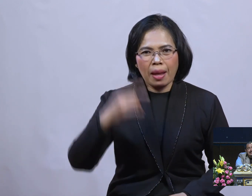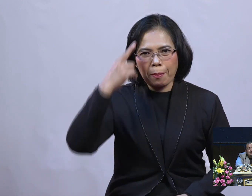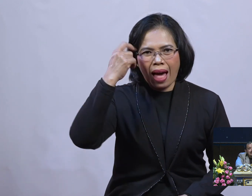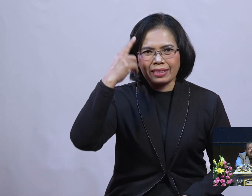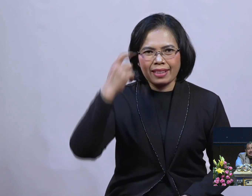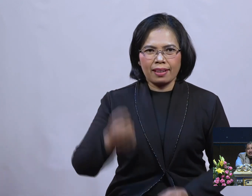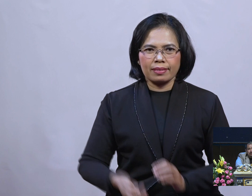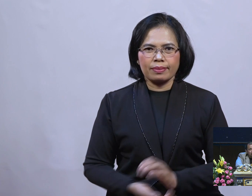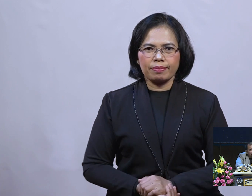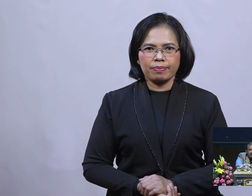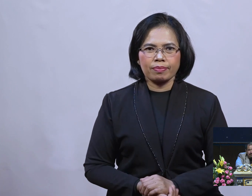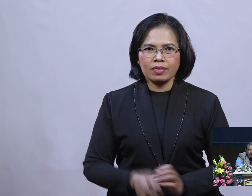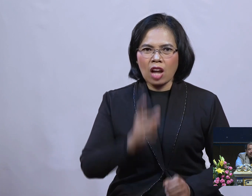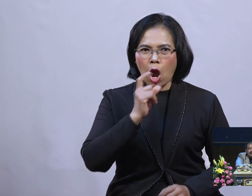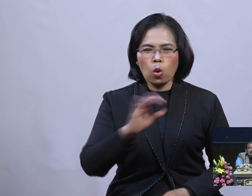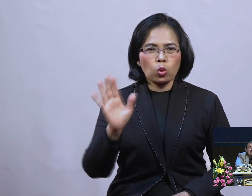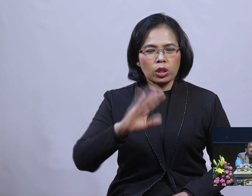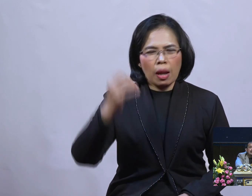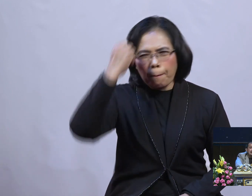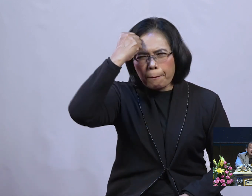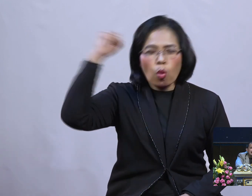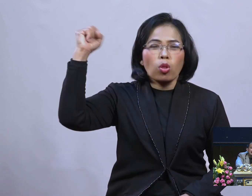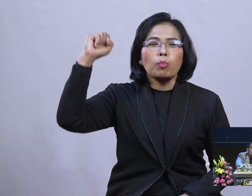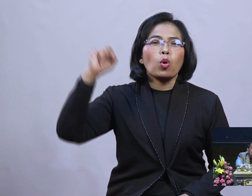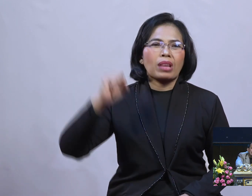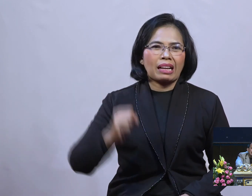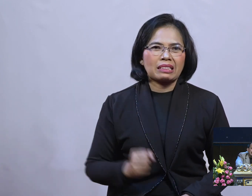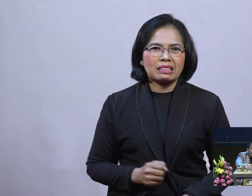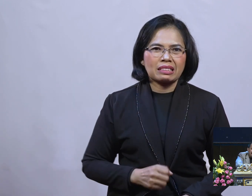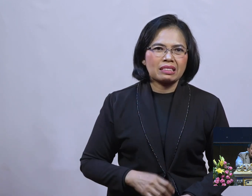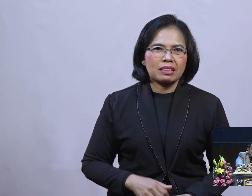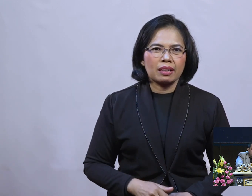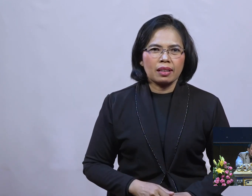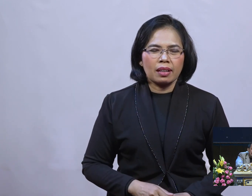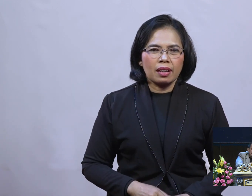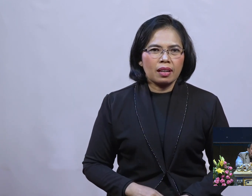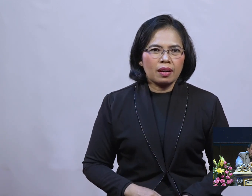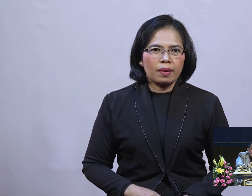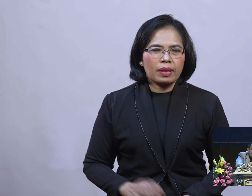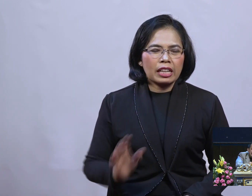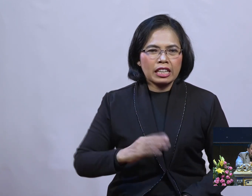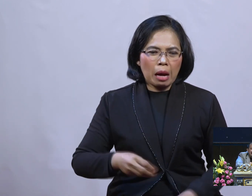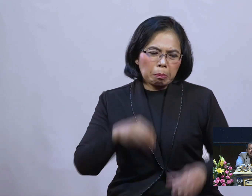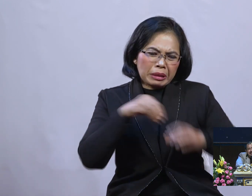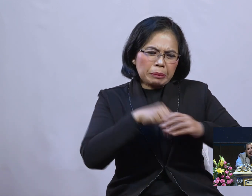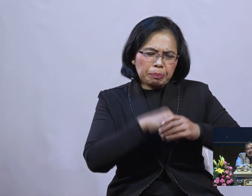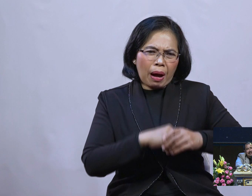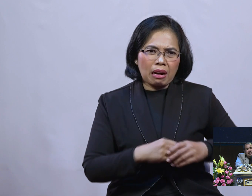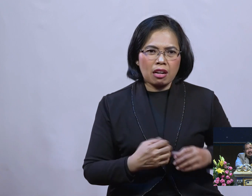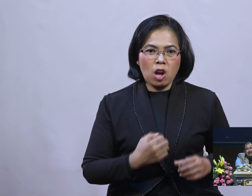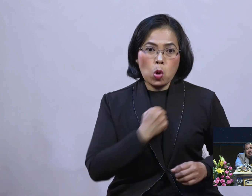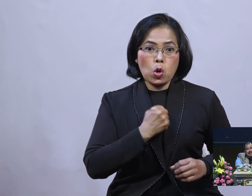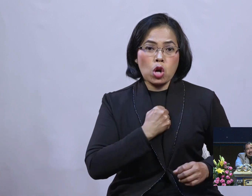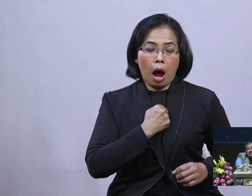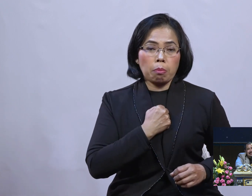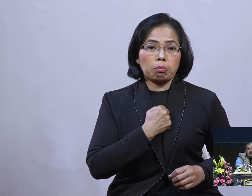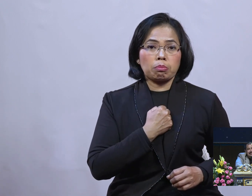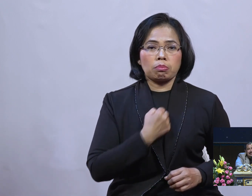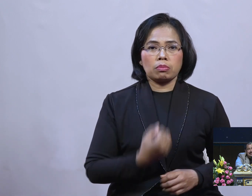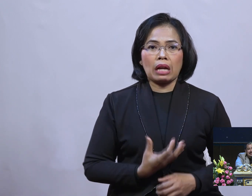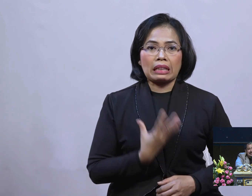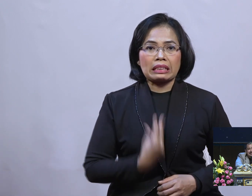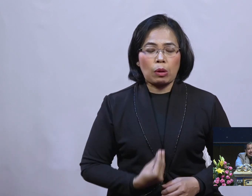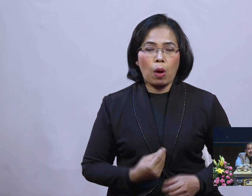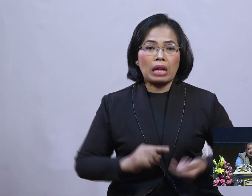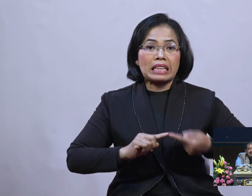belajar ya udah tidak berontak tambah Hai saya belajar tuh tidak menyimpan keren zaman yang sakit hati